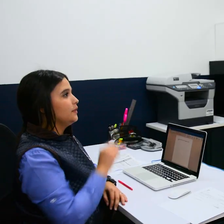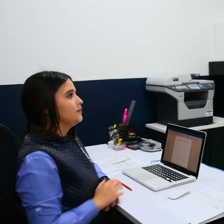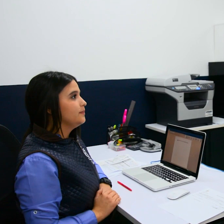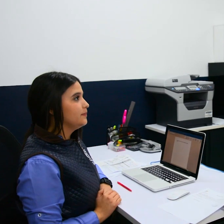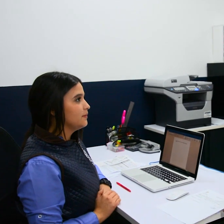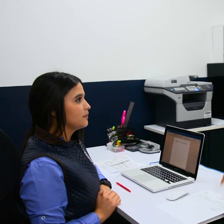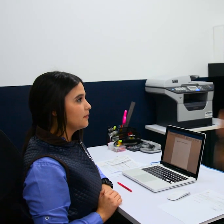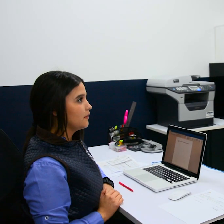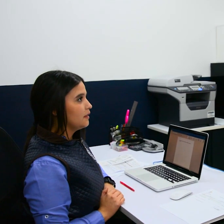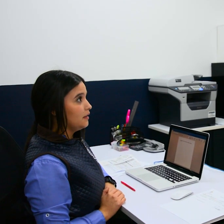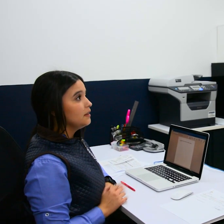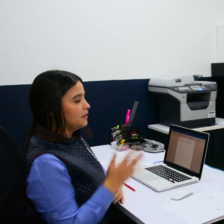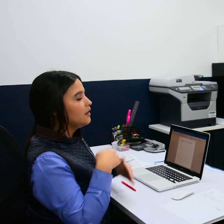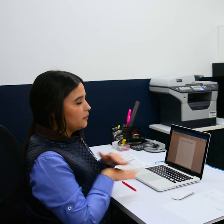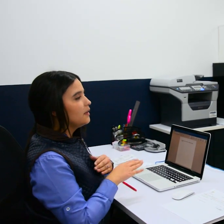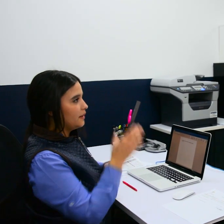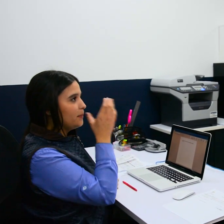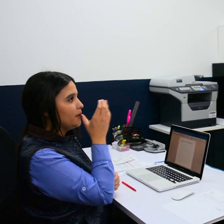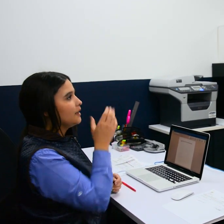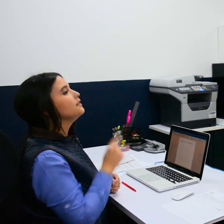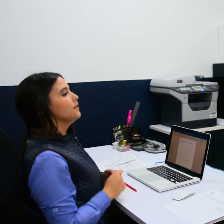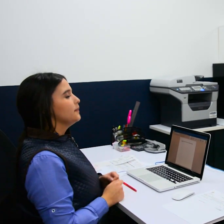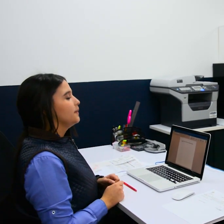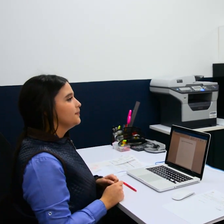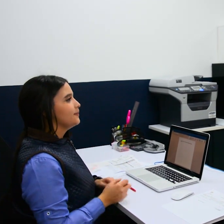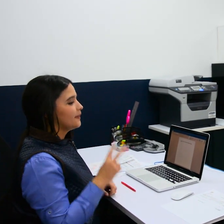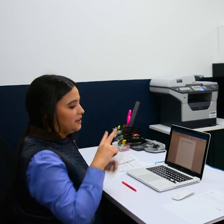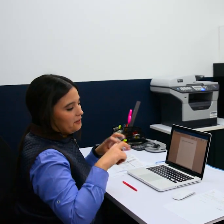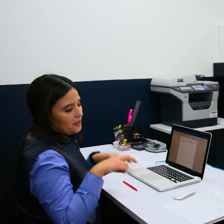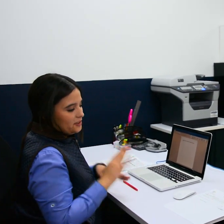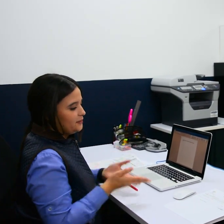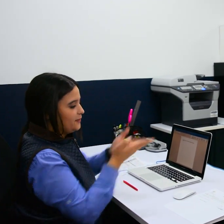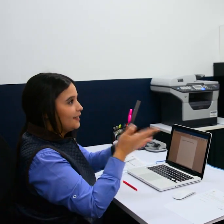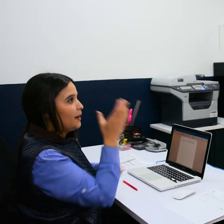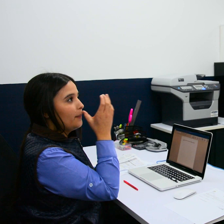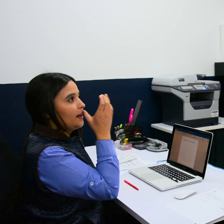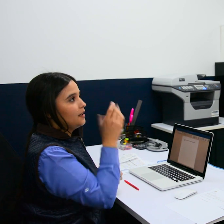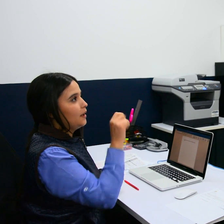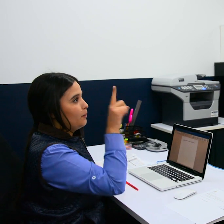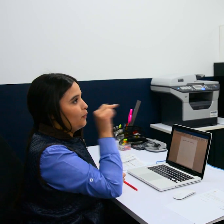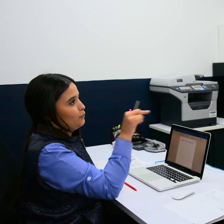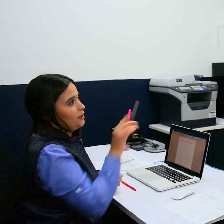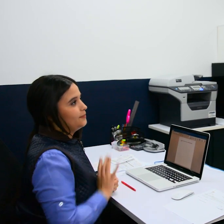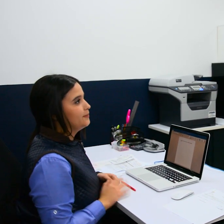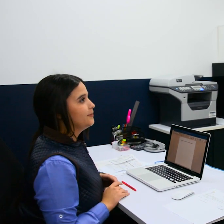incluso tener una relación interpersonal muy buena con ella. La verdad es que sí recomendamos a otras empresas a